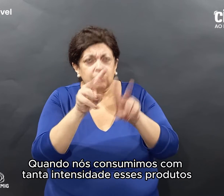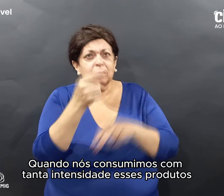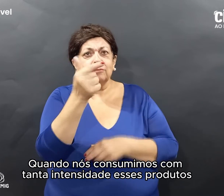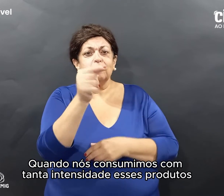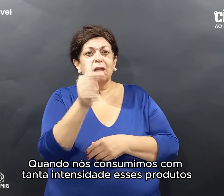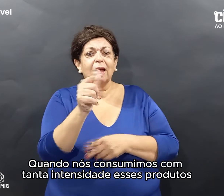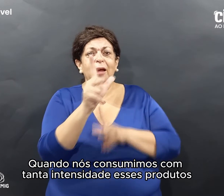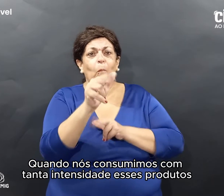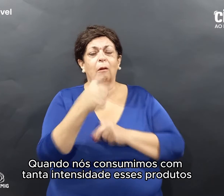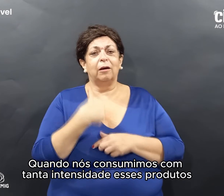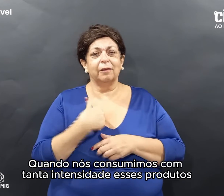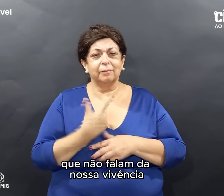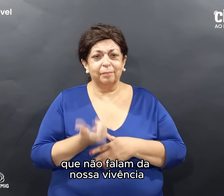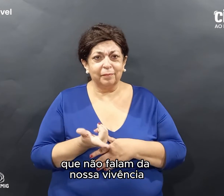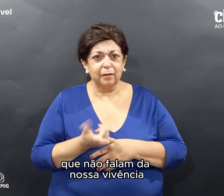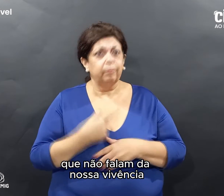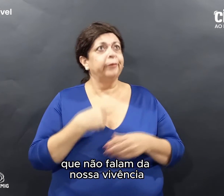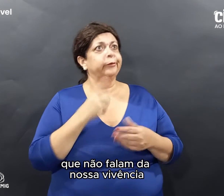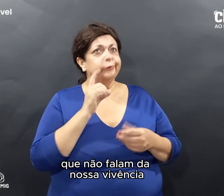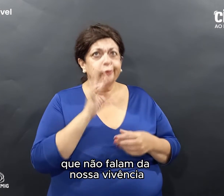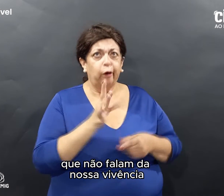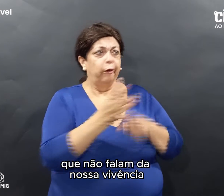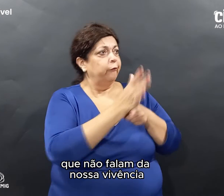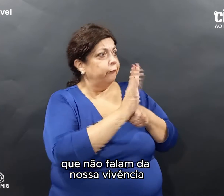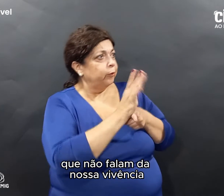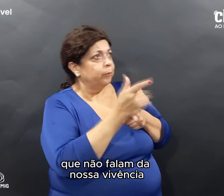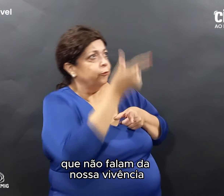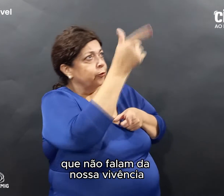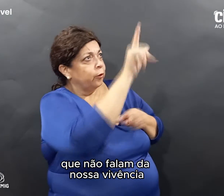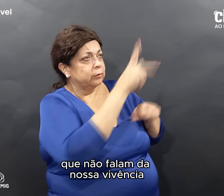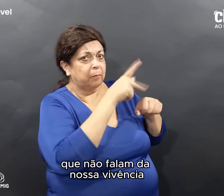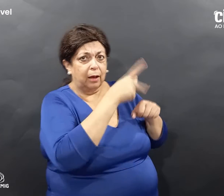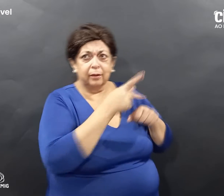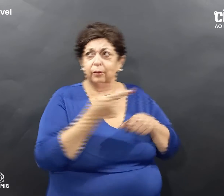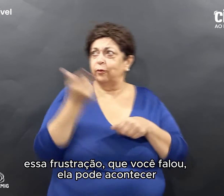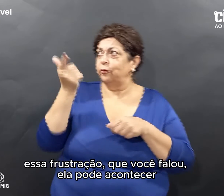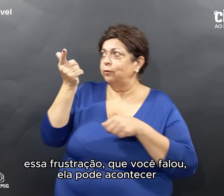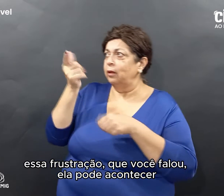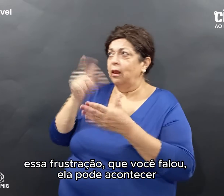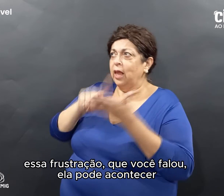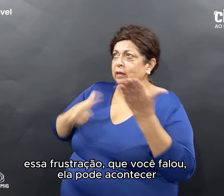né, com tanta intensidade esses produtos que não falam da nossa vivência,